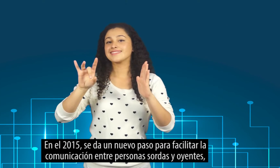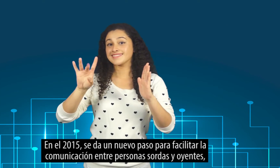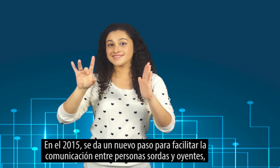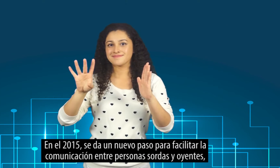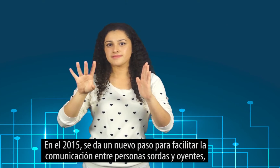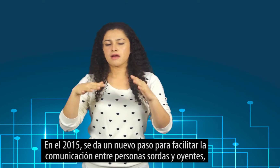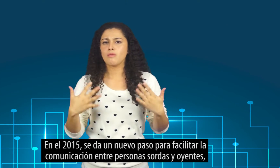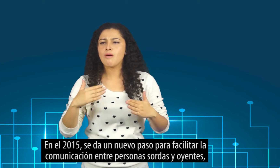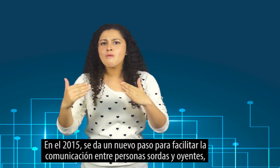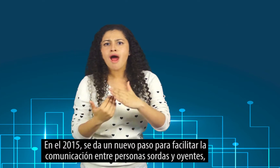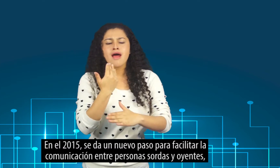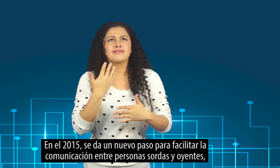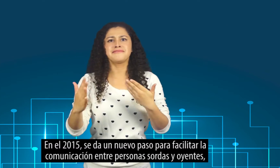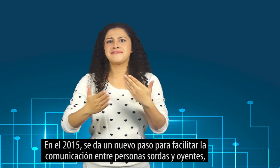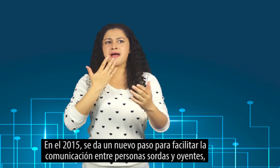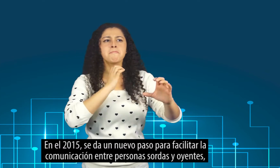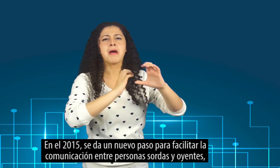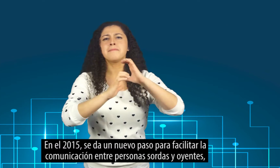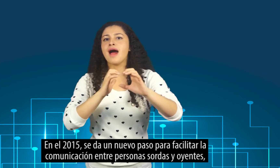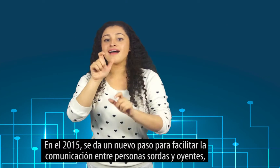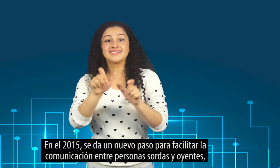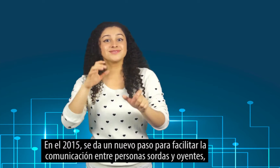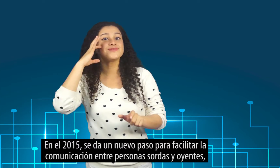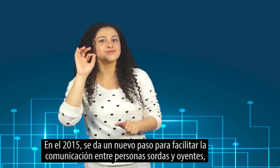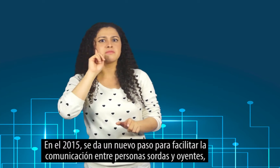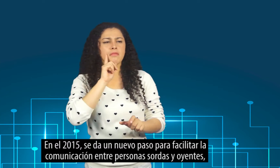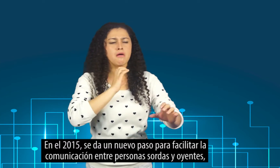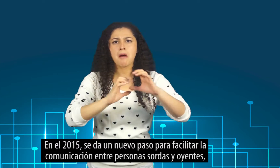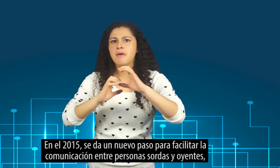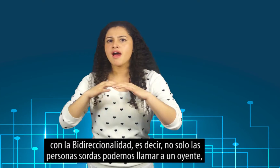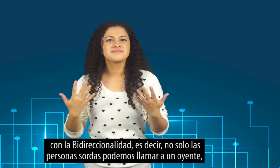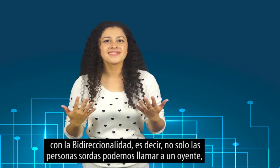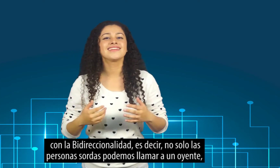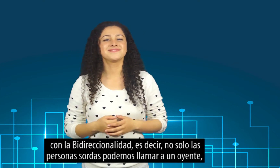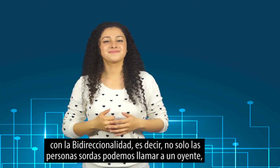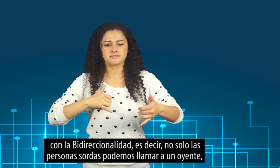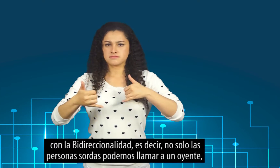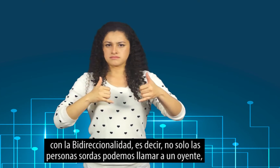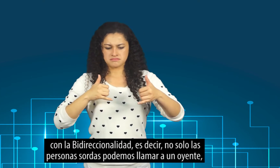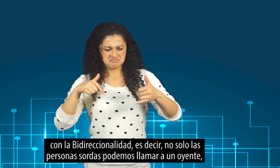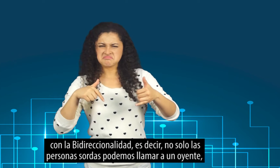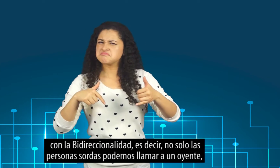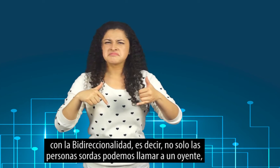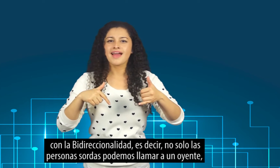En el 2015, se da un nuevo paso para facilitar la comunicación entre personas sordas y oyentes, con la